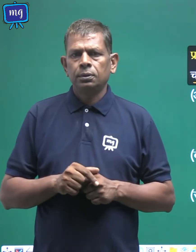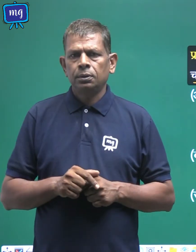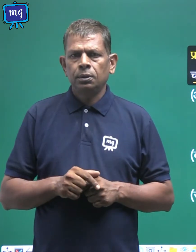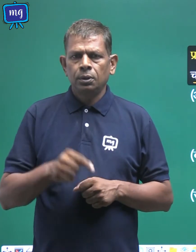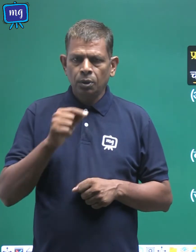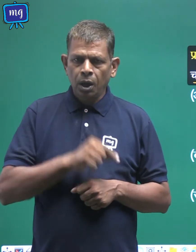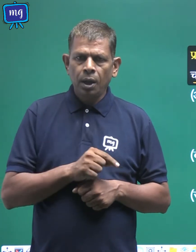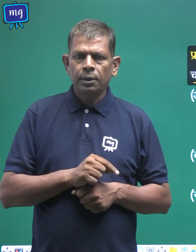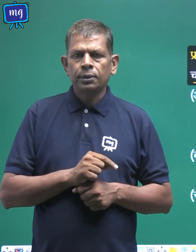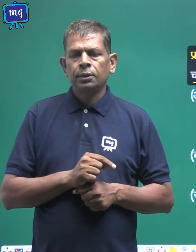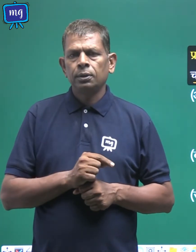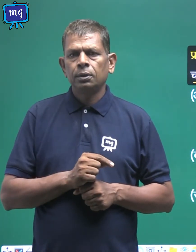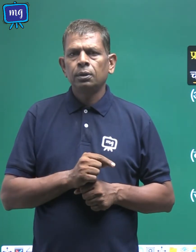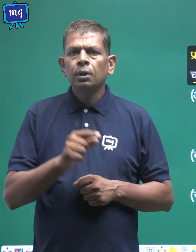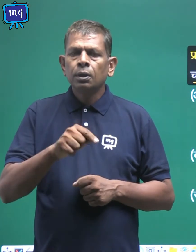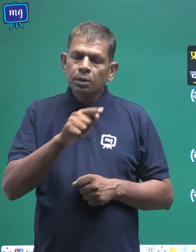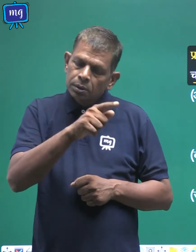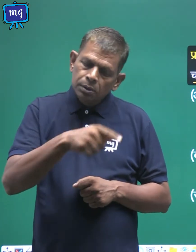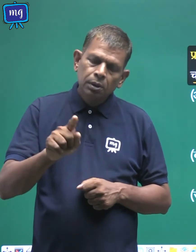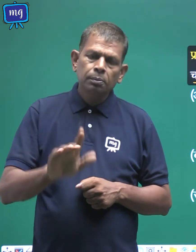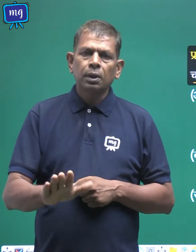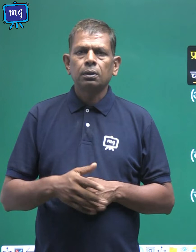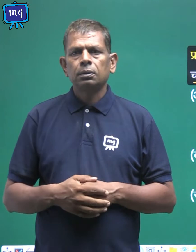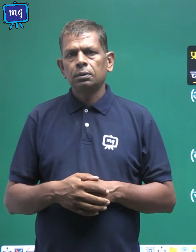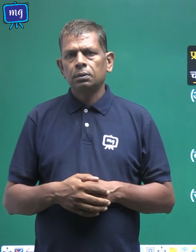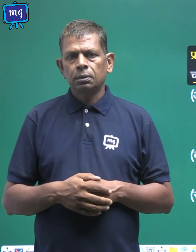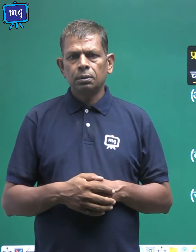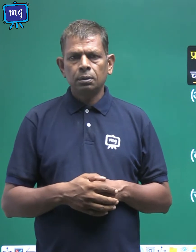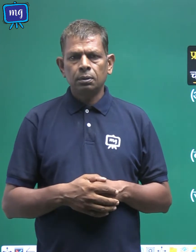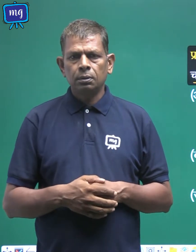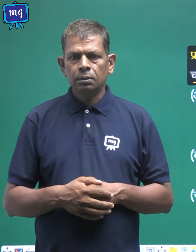तो हम कहाँ निशान लगाएंगे? सत्य पर।